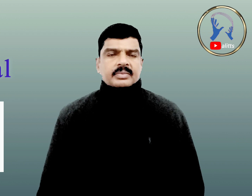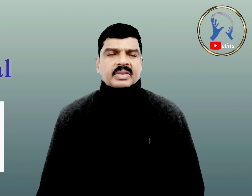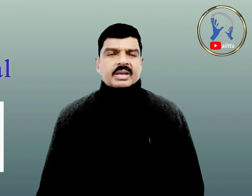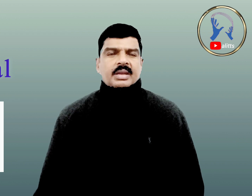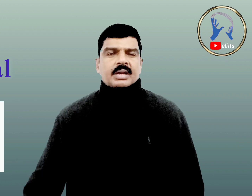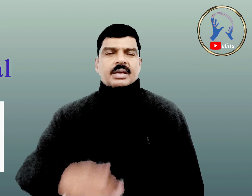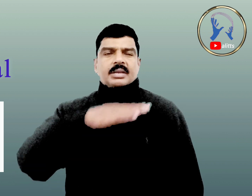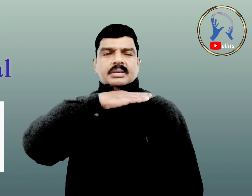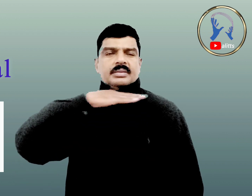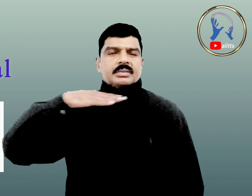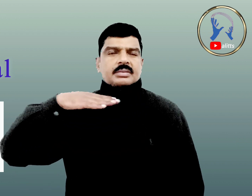حلال۔